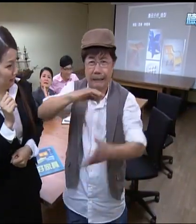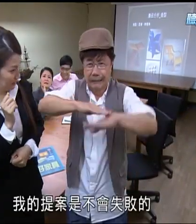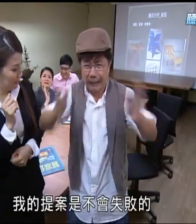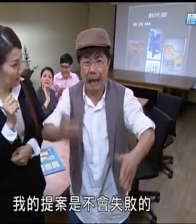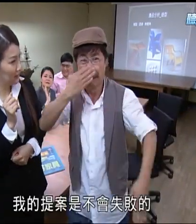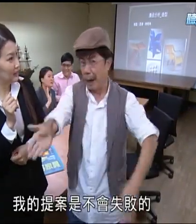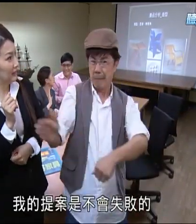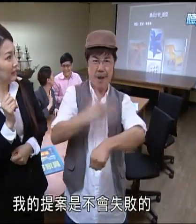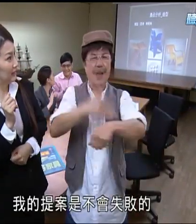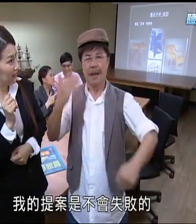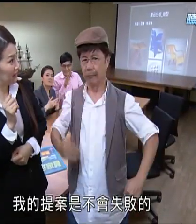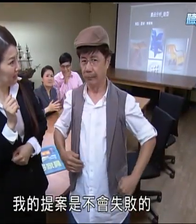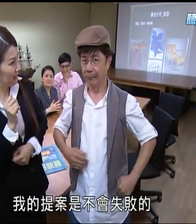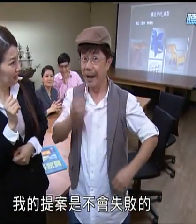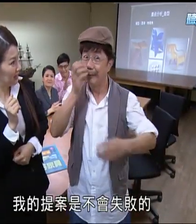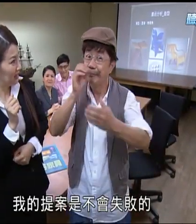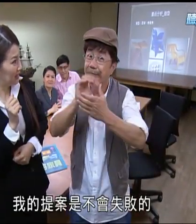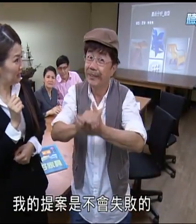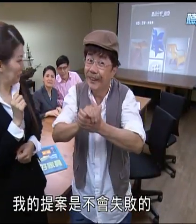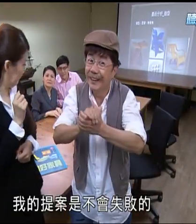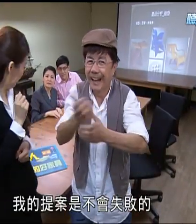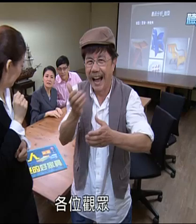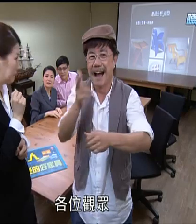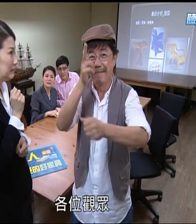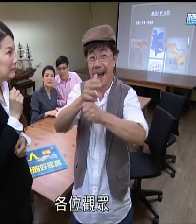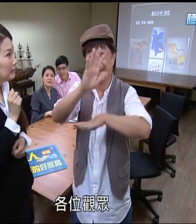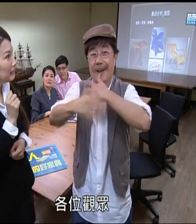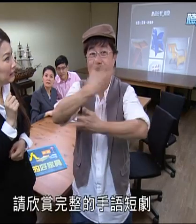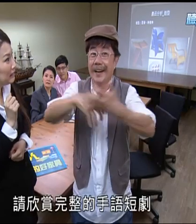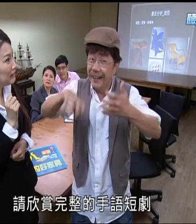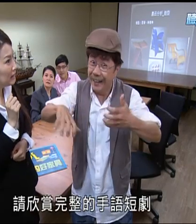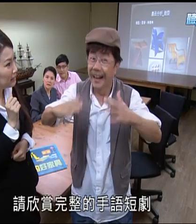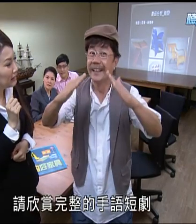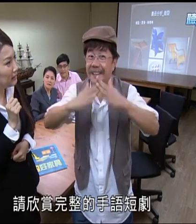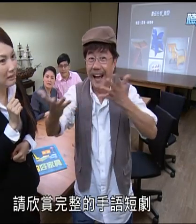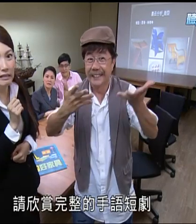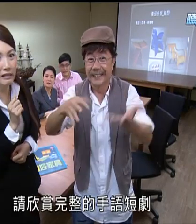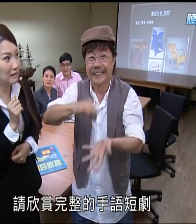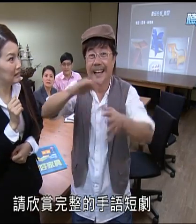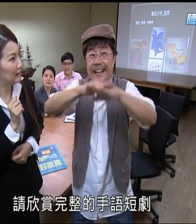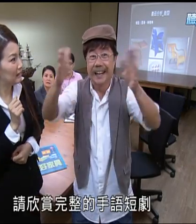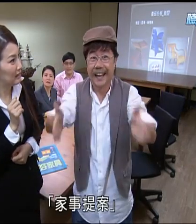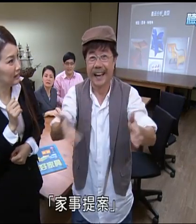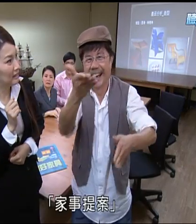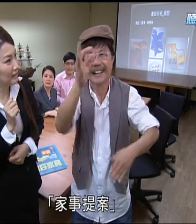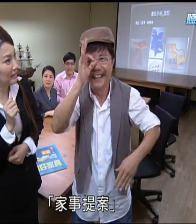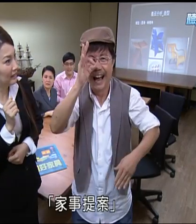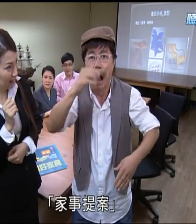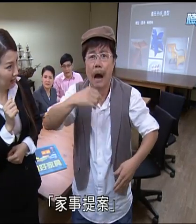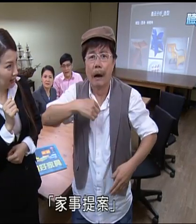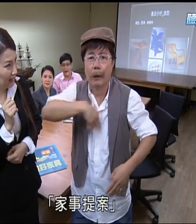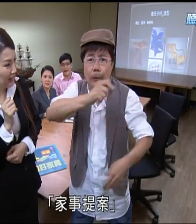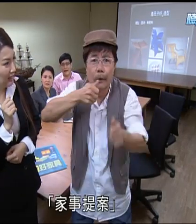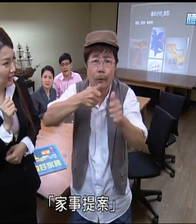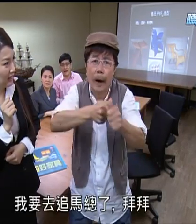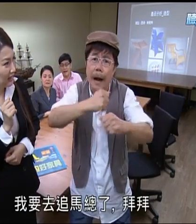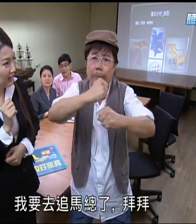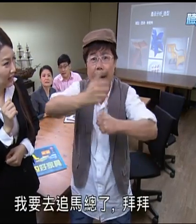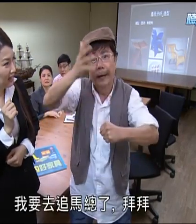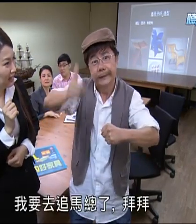我的提案是不会失败的，各位观众，请欣赏完整的手语短剧《家事提案》。我要去追马